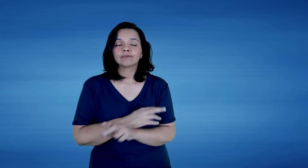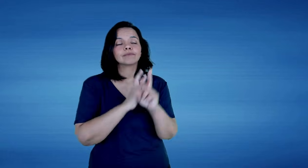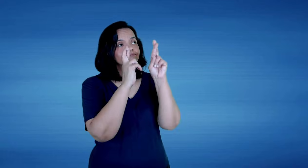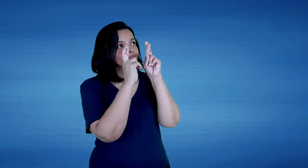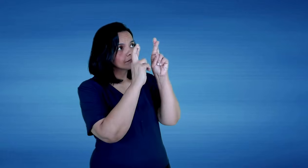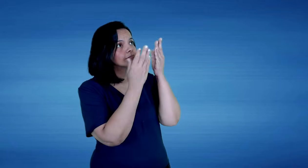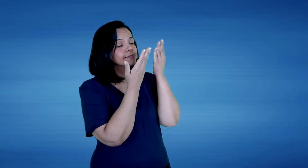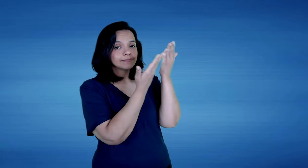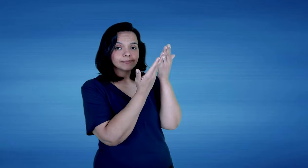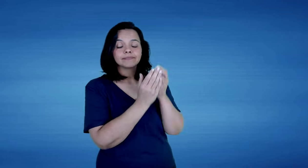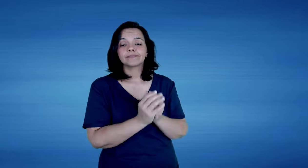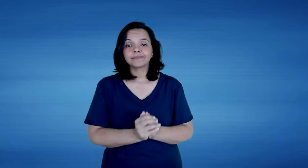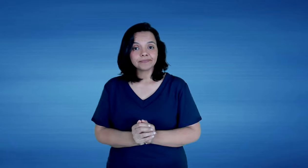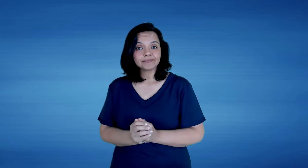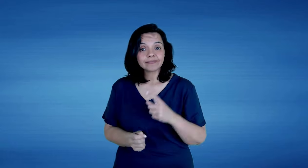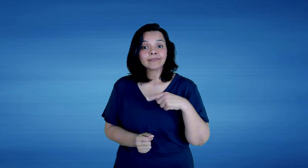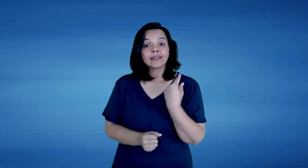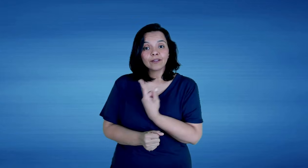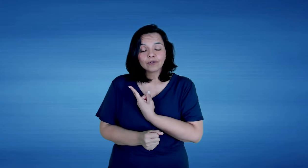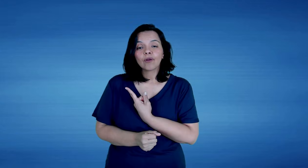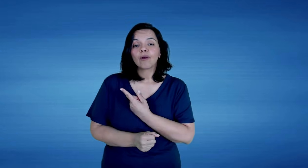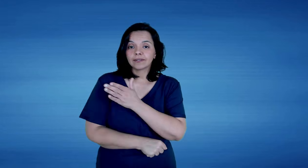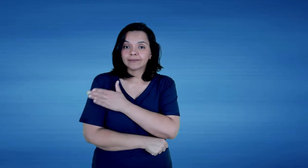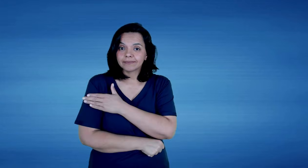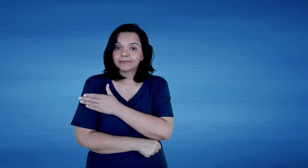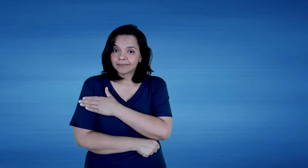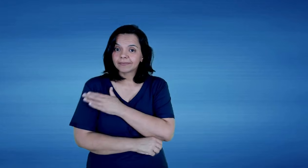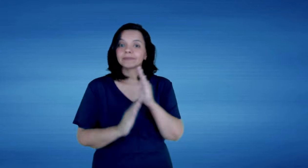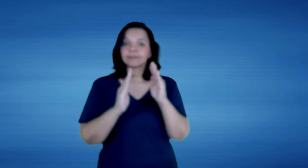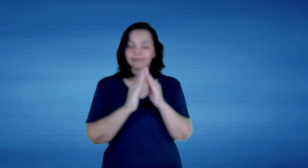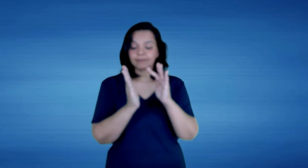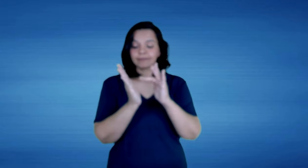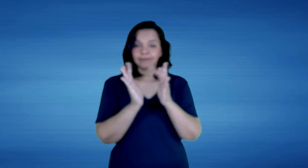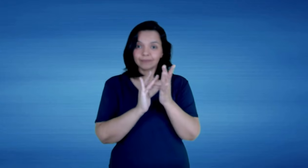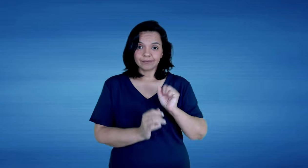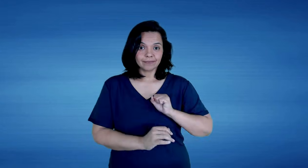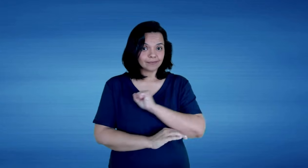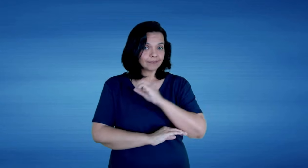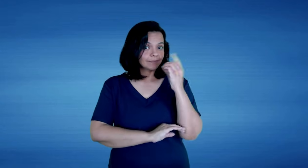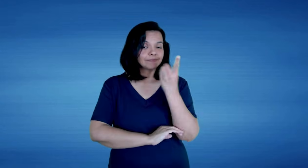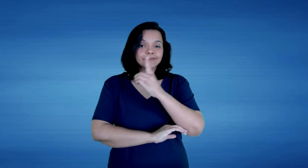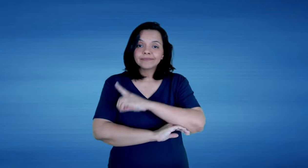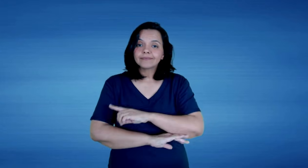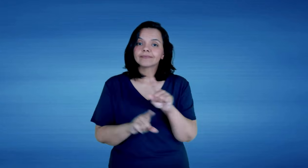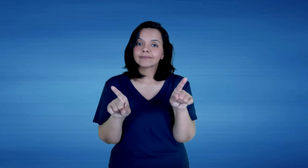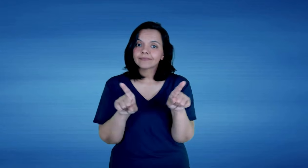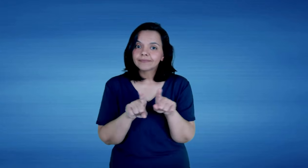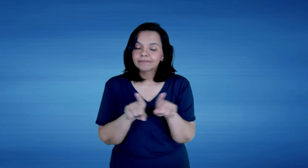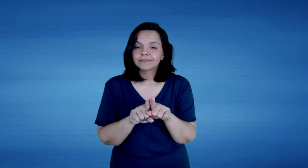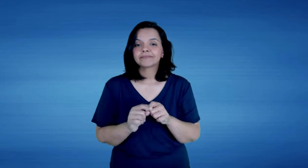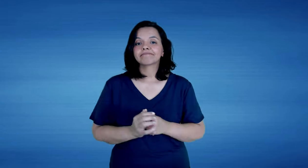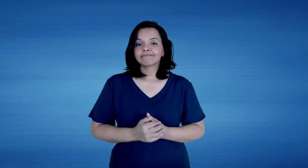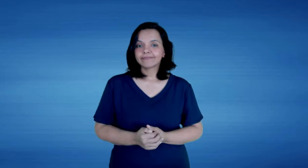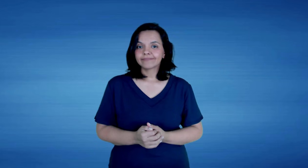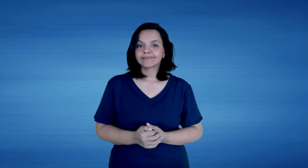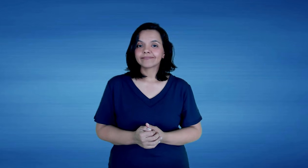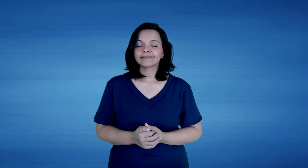de amor profundo e honra a Deus. E nós, membros da Igreja de Jesus Cristo, Santos Últimos Dias,